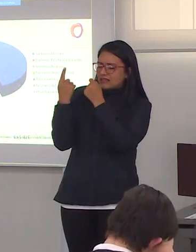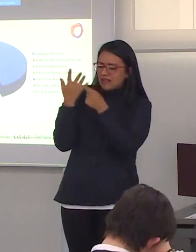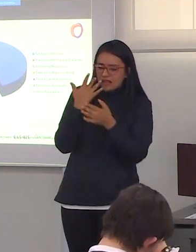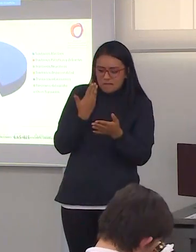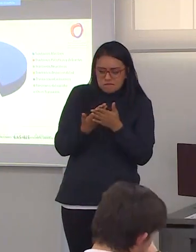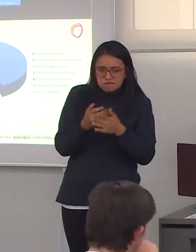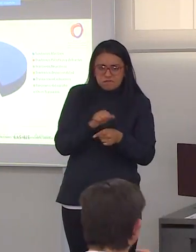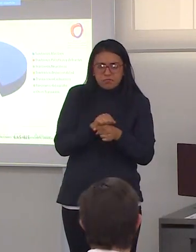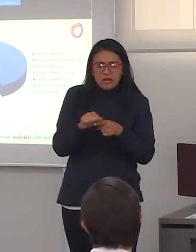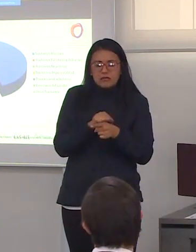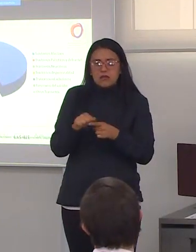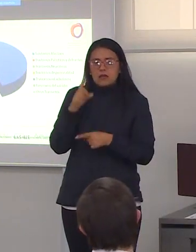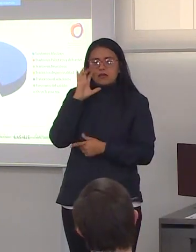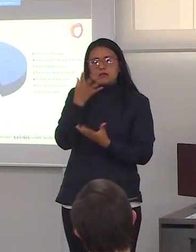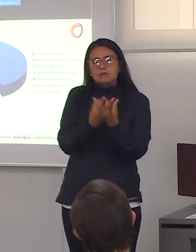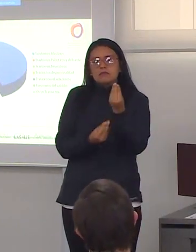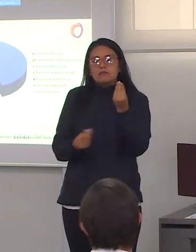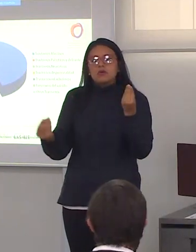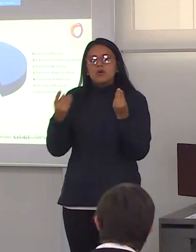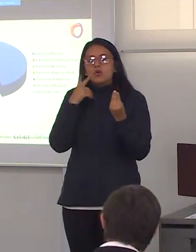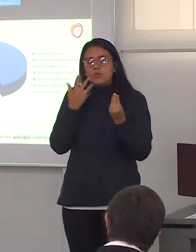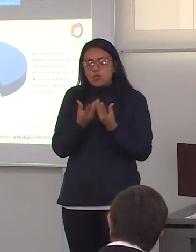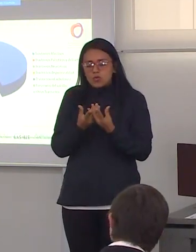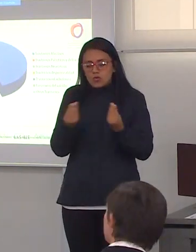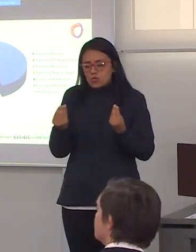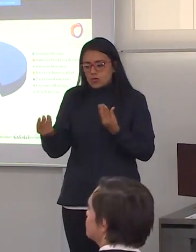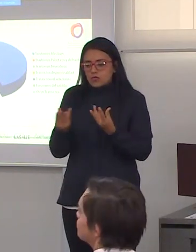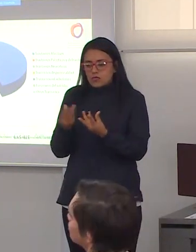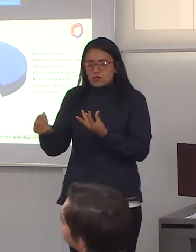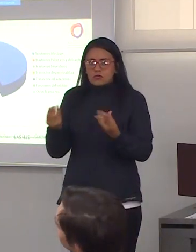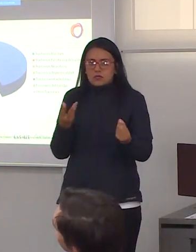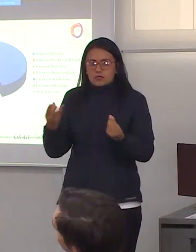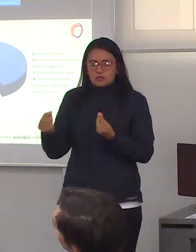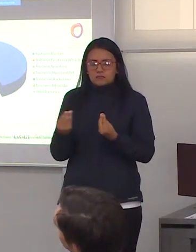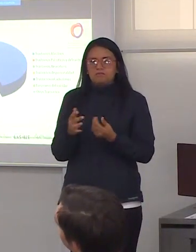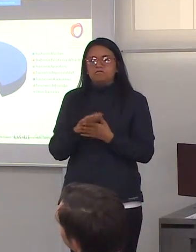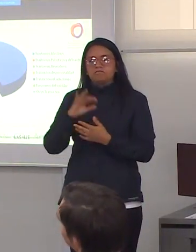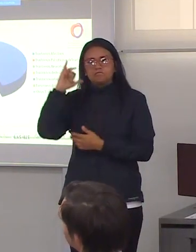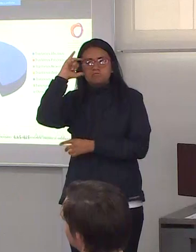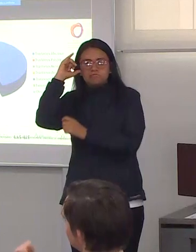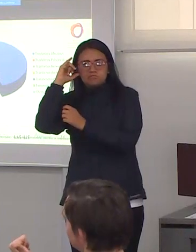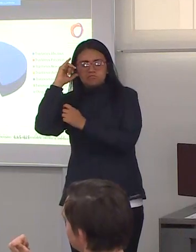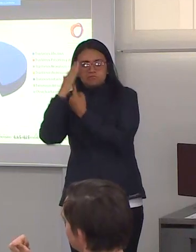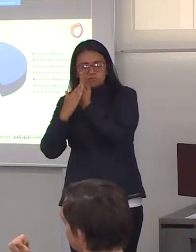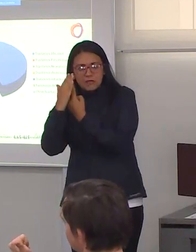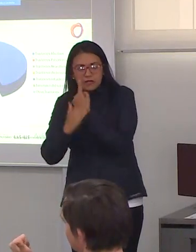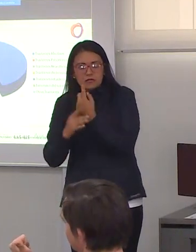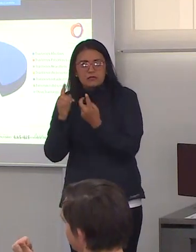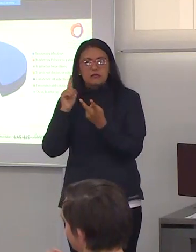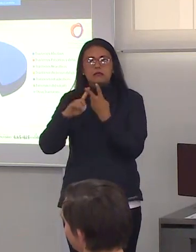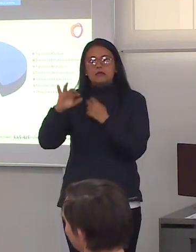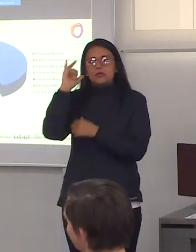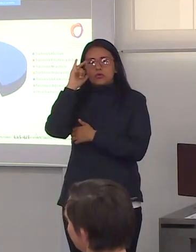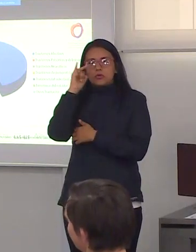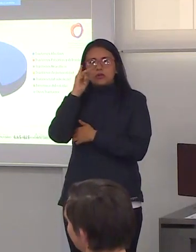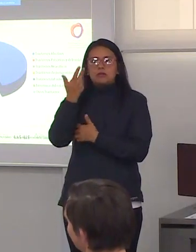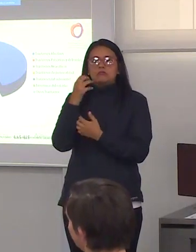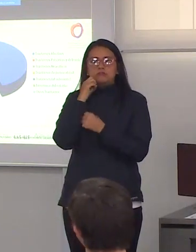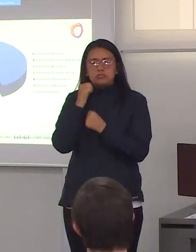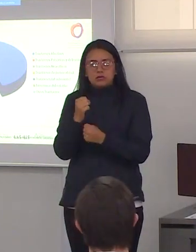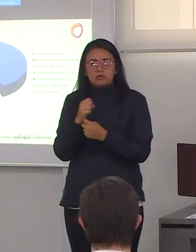práctica aquí lo agrupamos por grandes grupos trastornos afectivos trastornos psicóticos